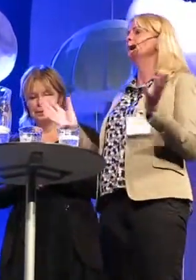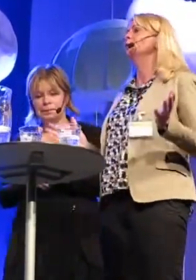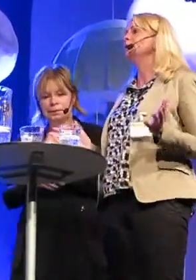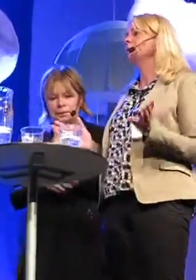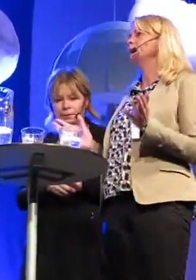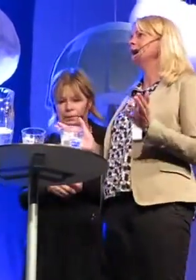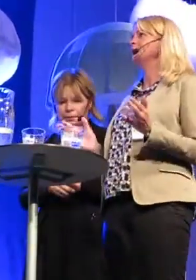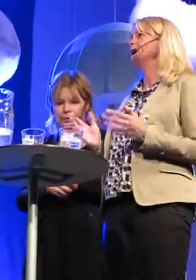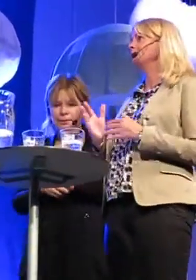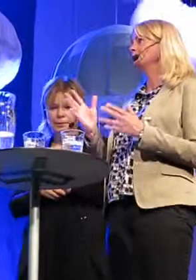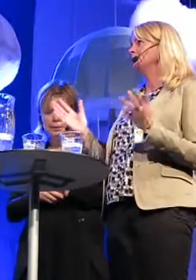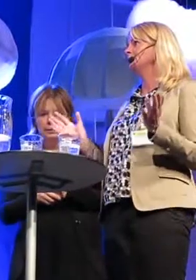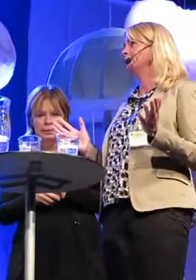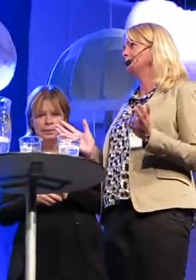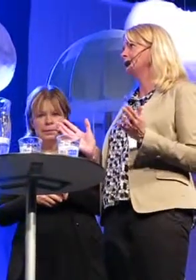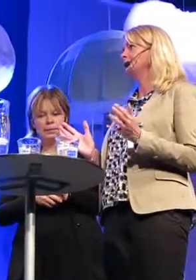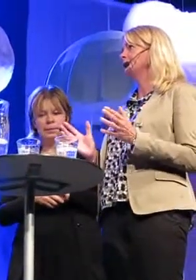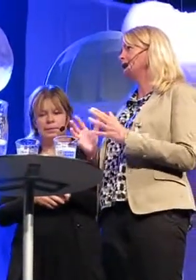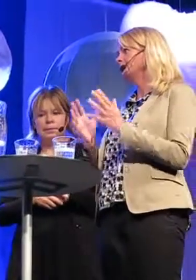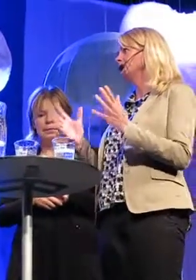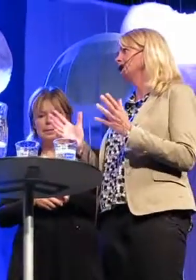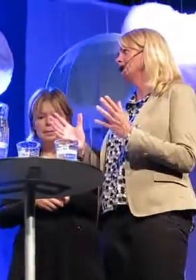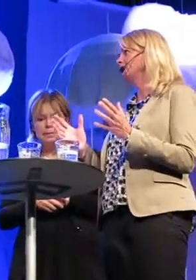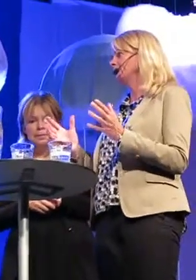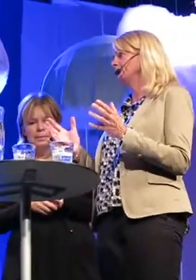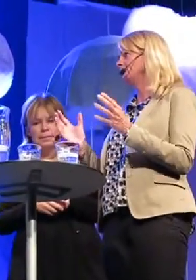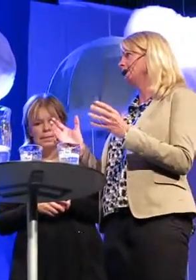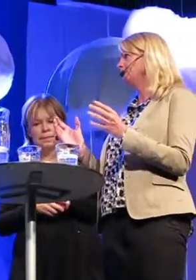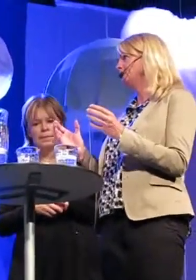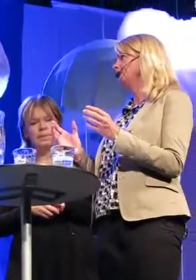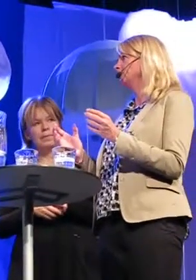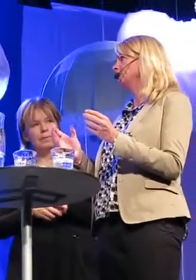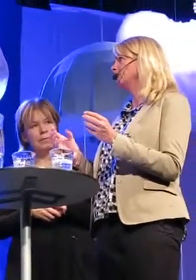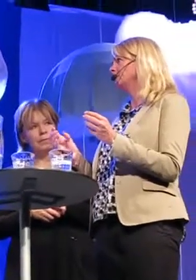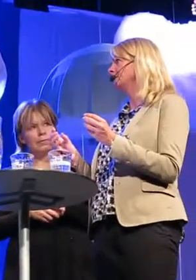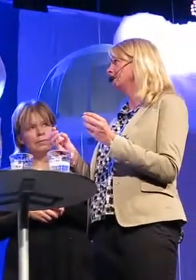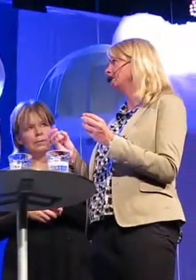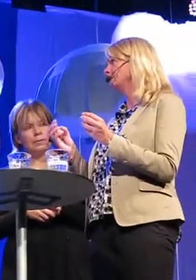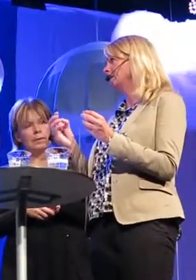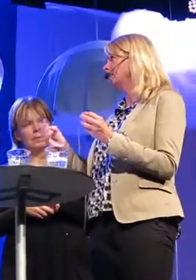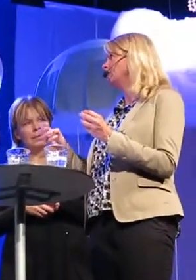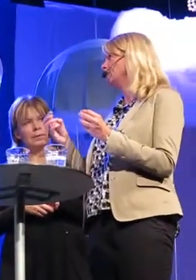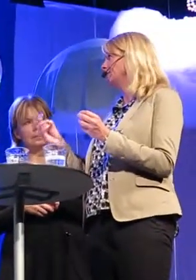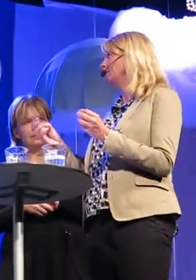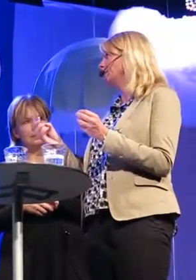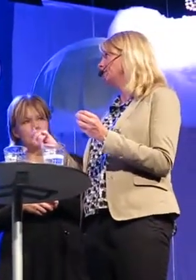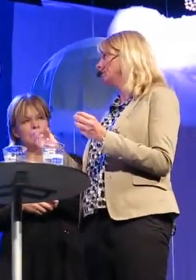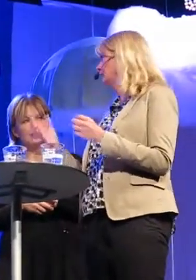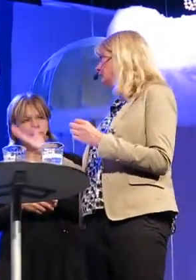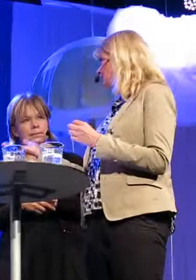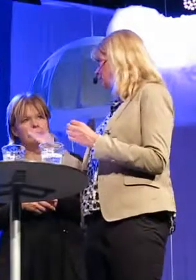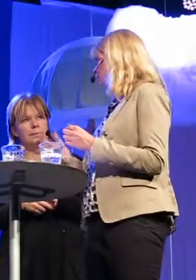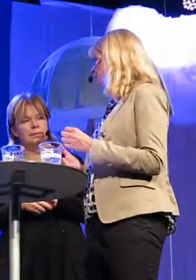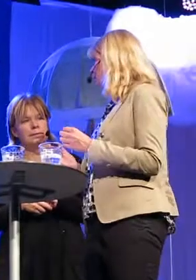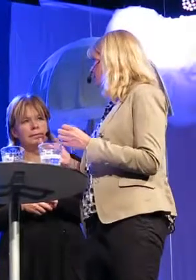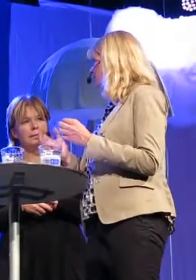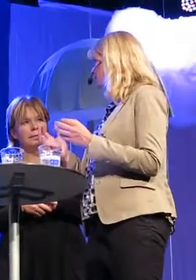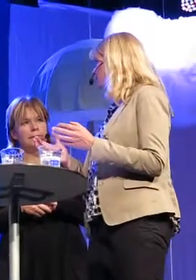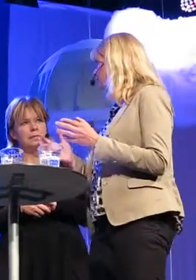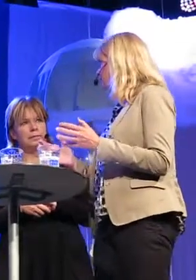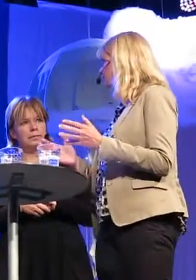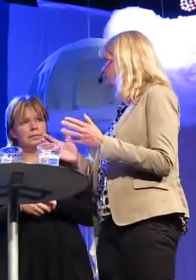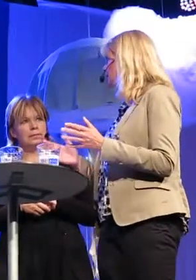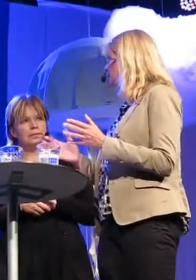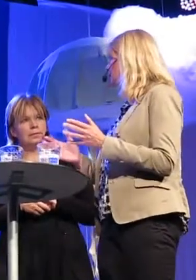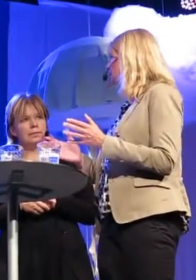vi har pratat mycket drivmedel och vi har pratat mycket energi. Och det är ju på något sätt förknippat också med klimat och växthusgaser. Men det är precis som du säger, det